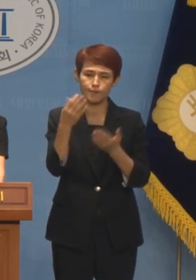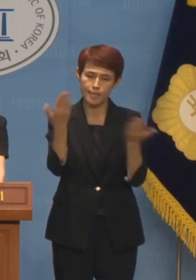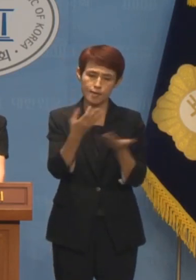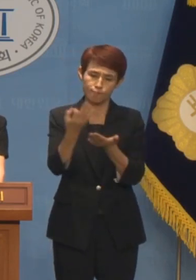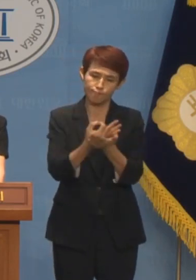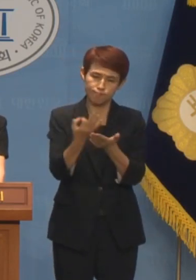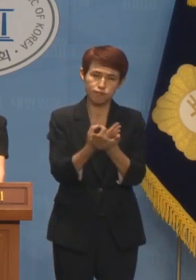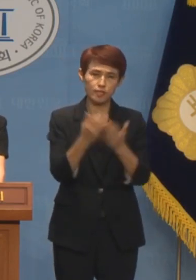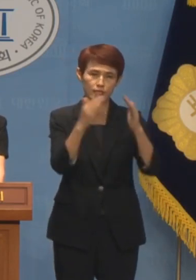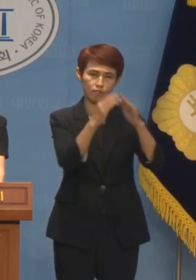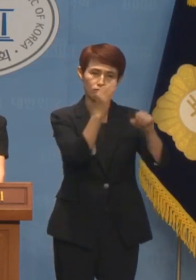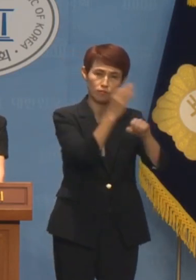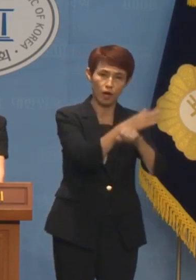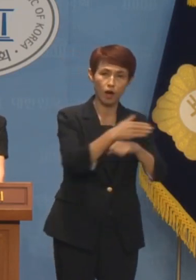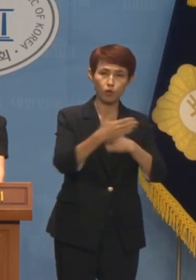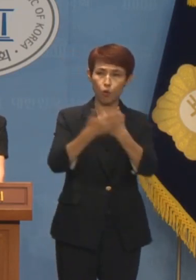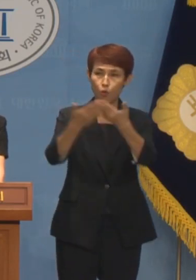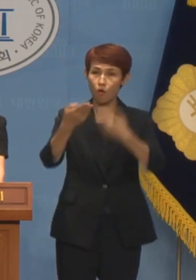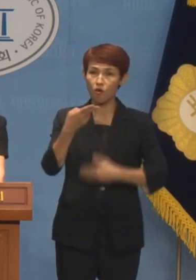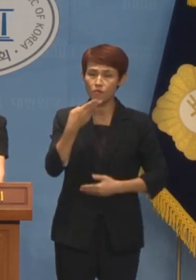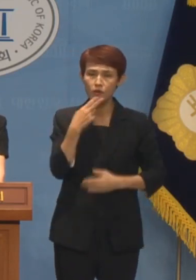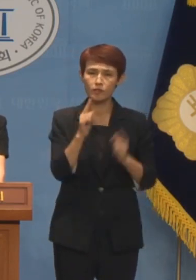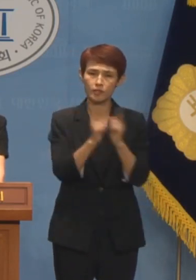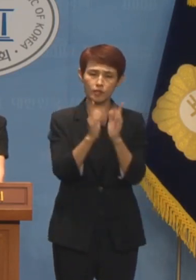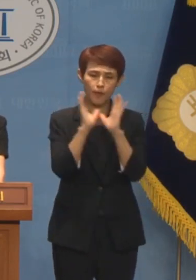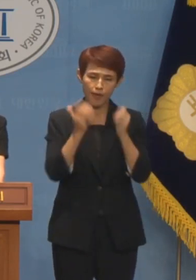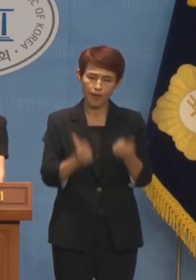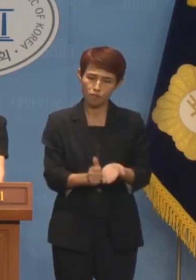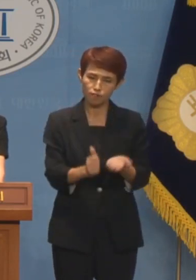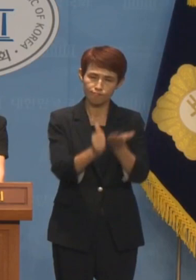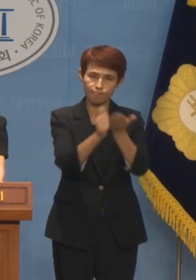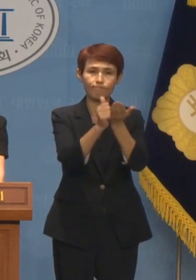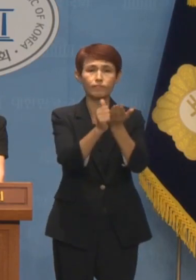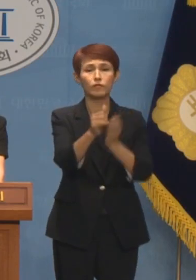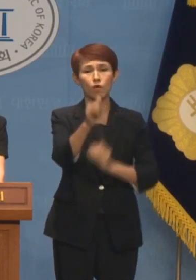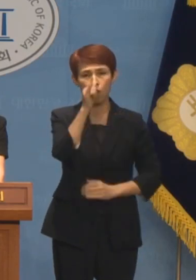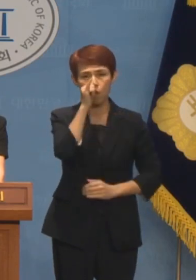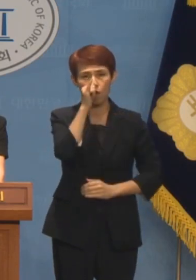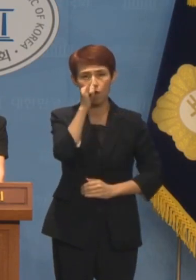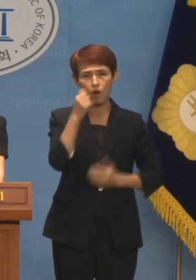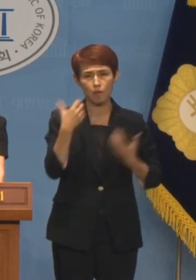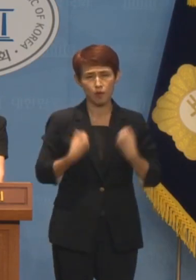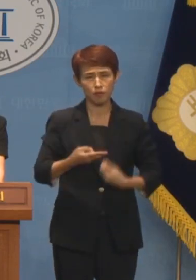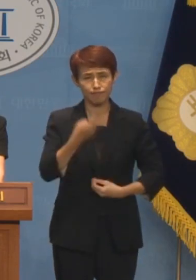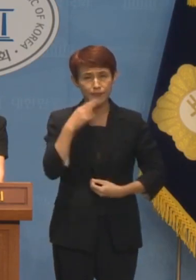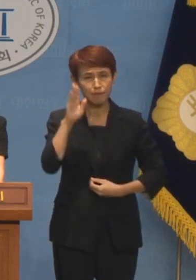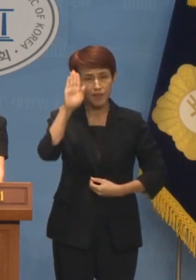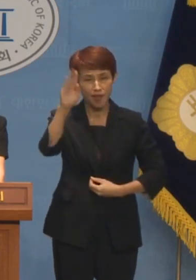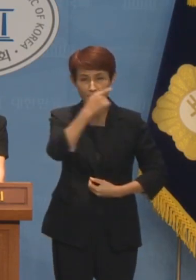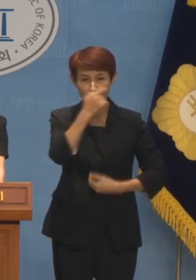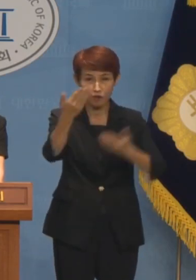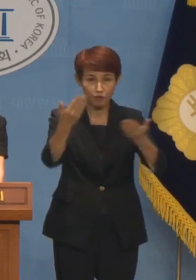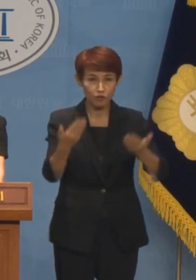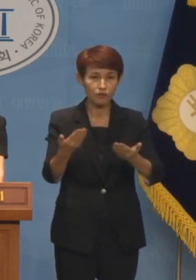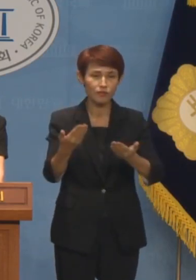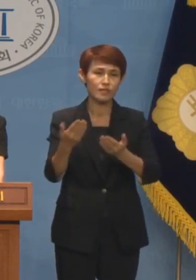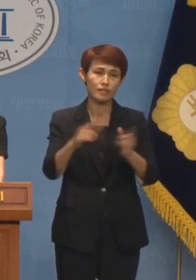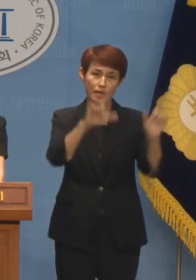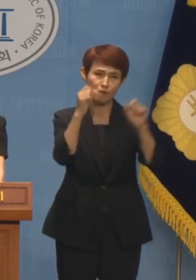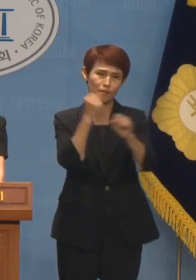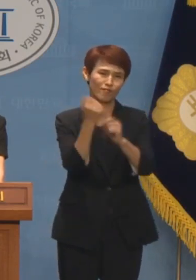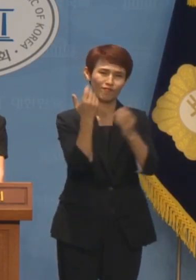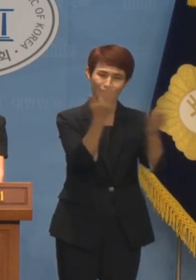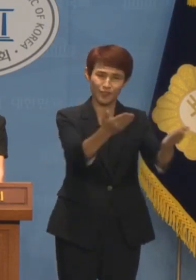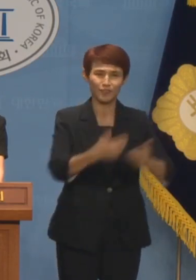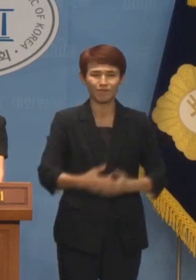마련하고 누구의 도움 없이 직접 육아하며 좌절하지 않고 미래가 보장되는 청년의 삶을 만들어